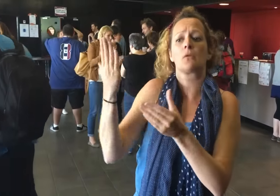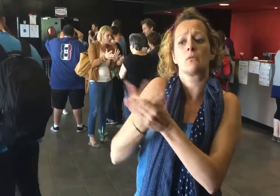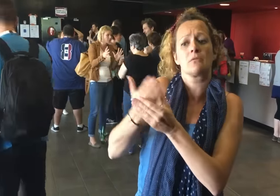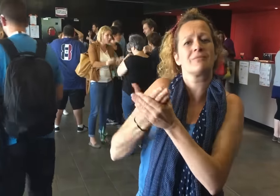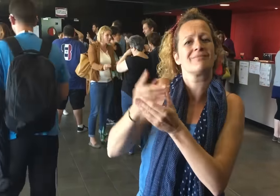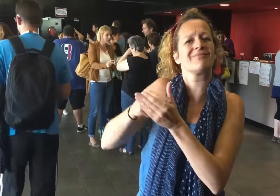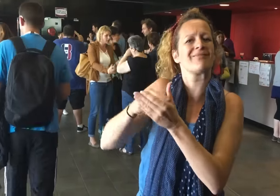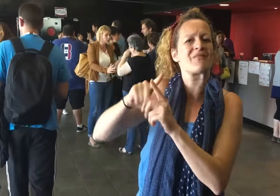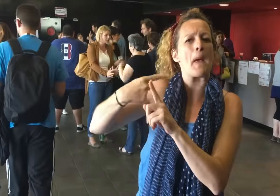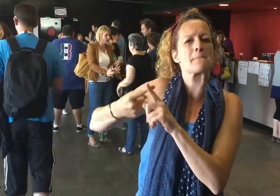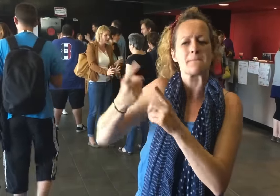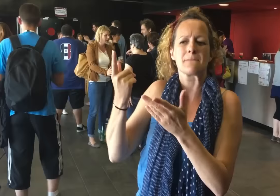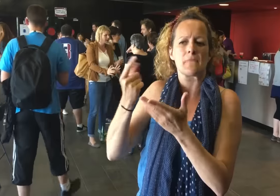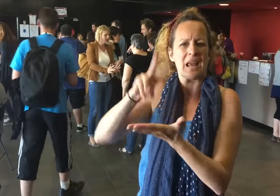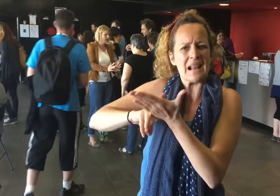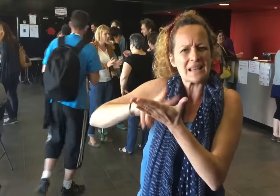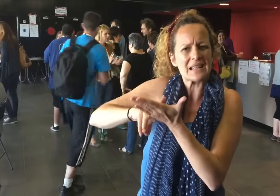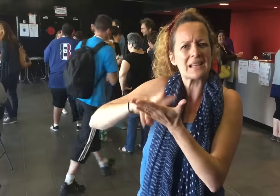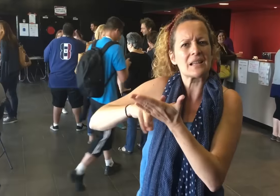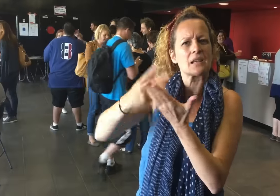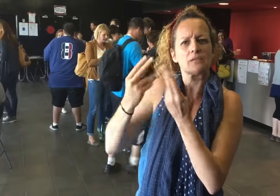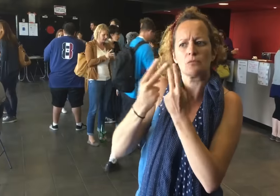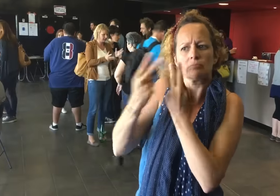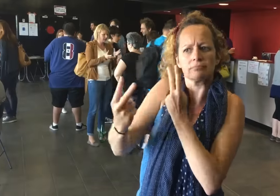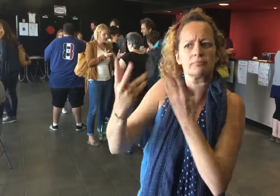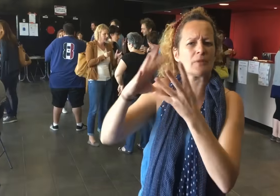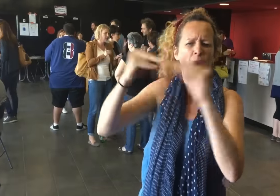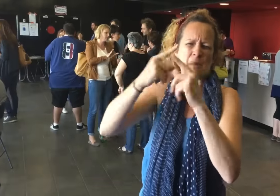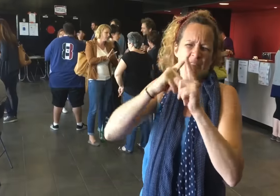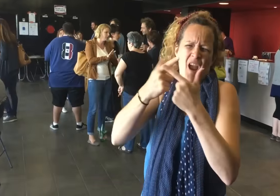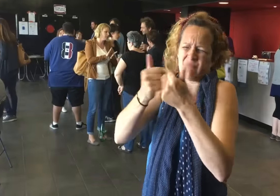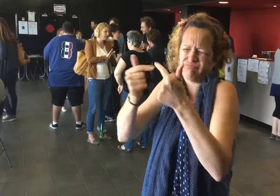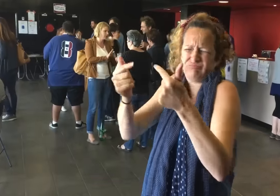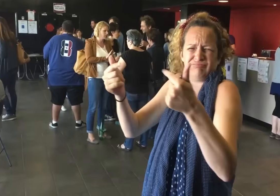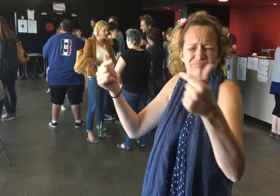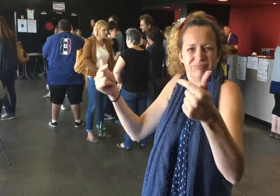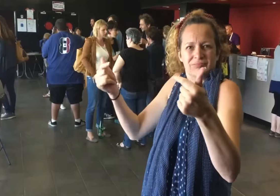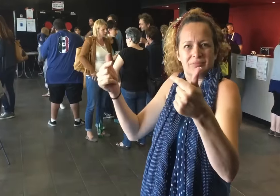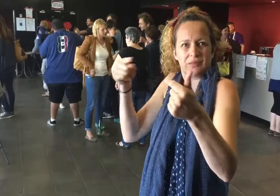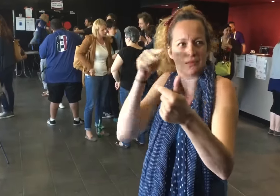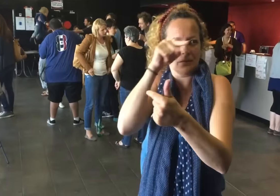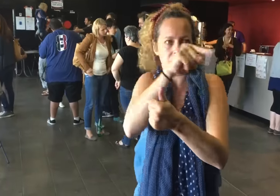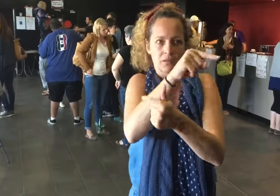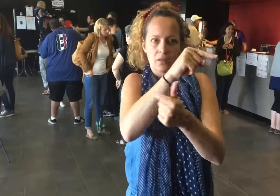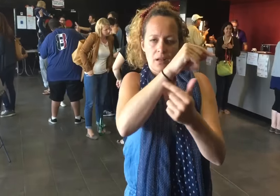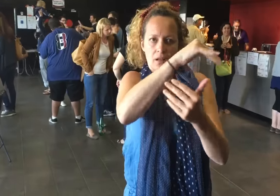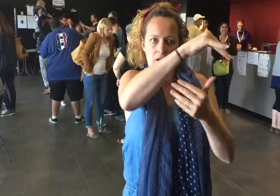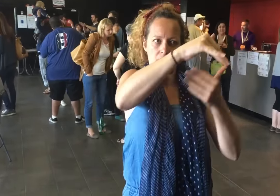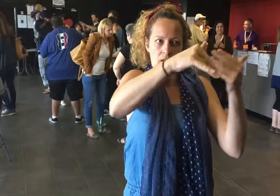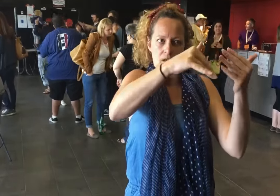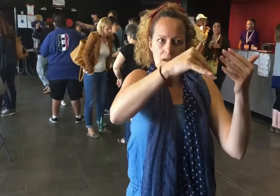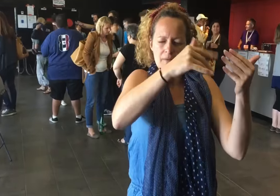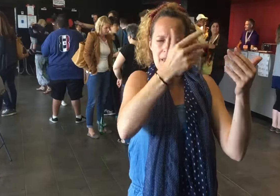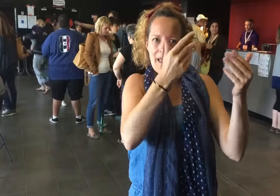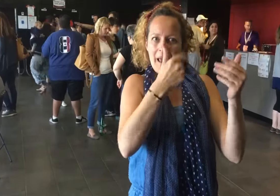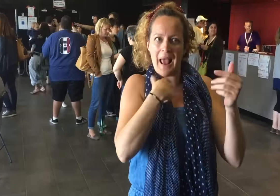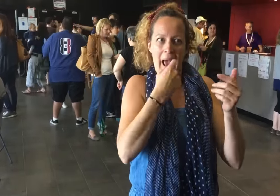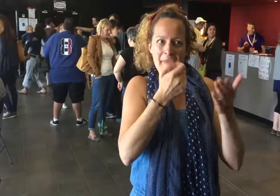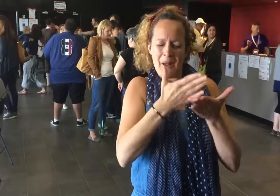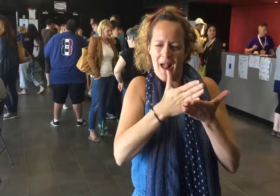types de documentaires qui sont réalisés, qui expriment des faits réels, en effet. Mais là, on a vraiment quelque chose